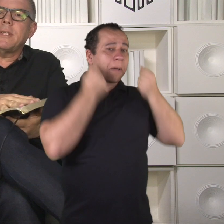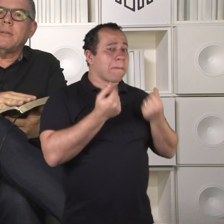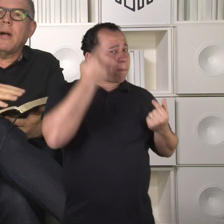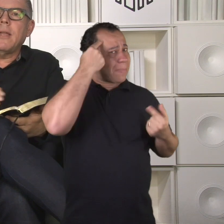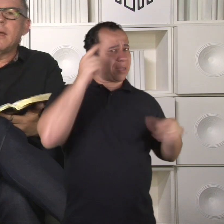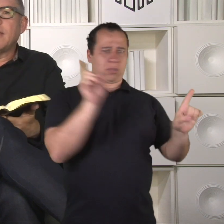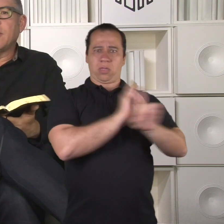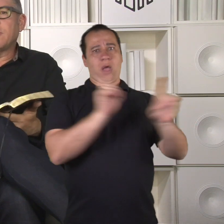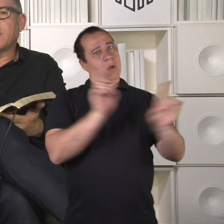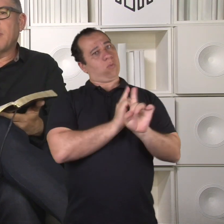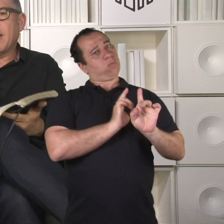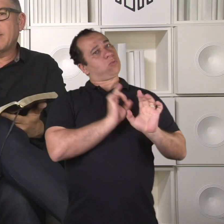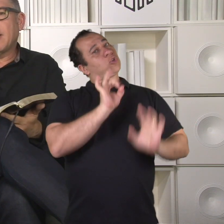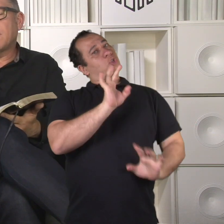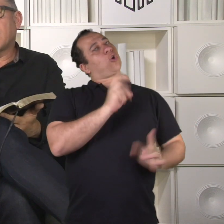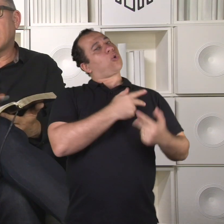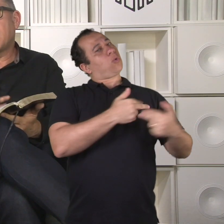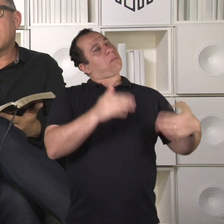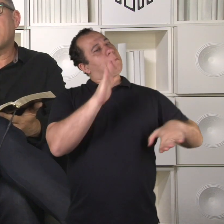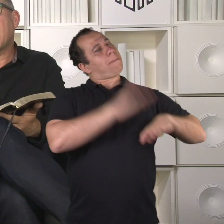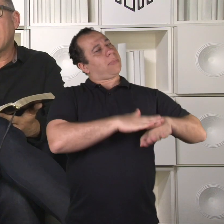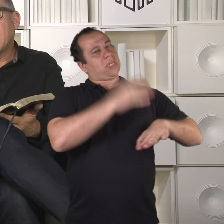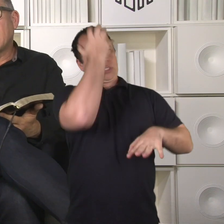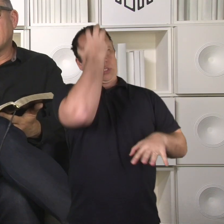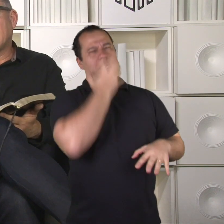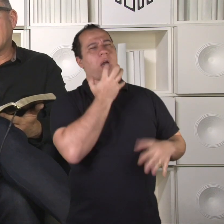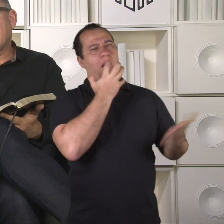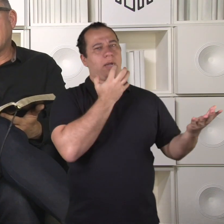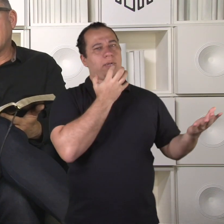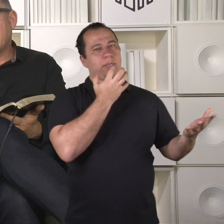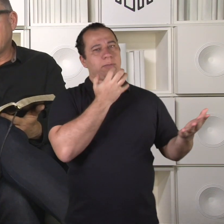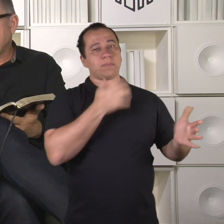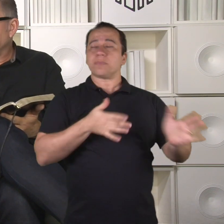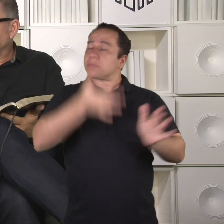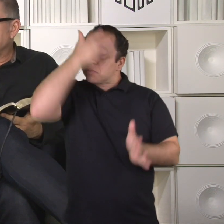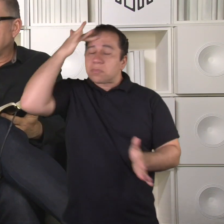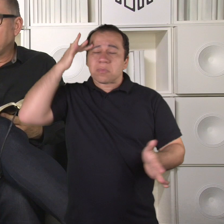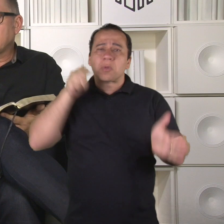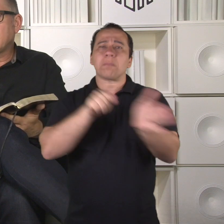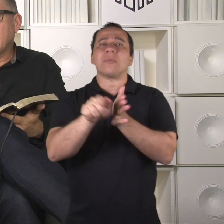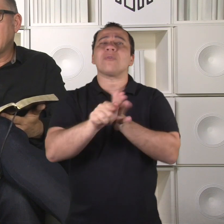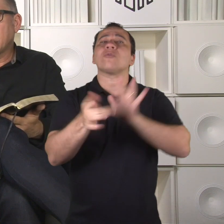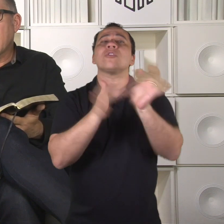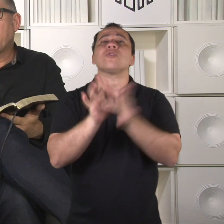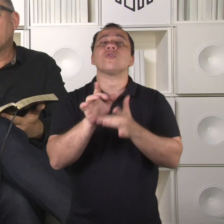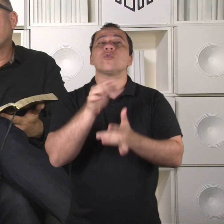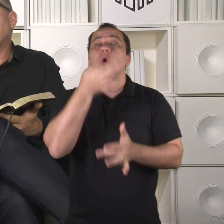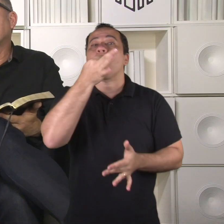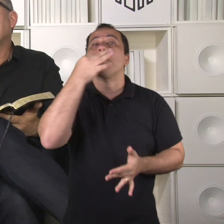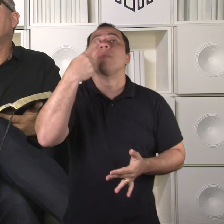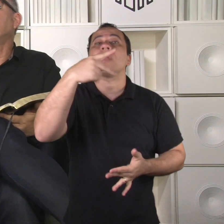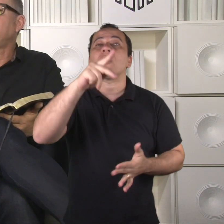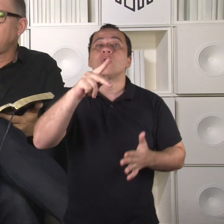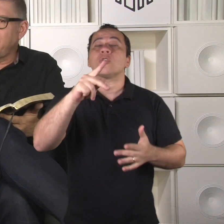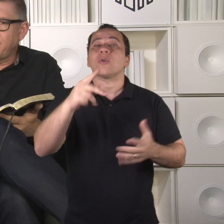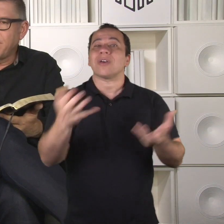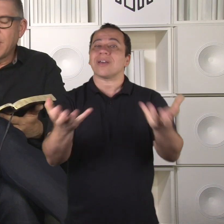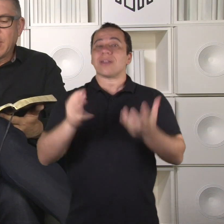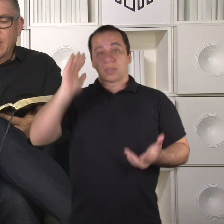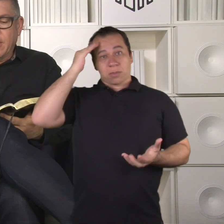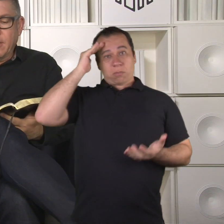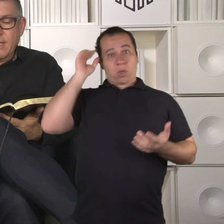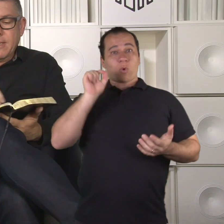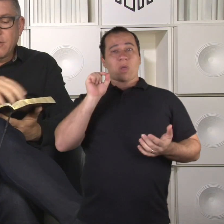responde dizendo, olha, eu sou mais da escola de Shammai. Eu acho que o divórcio é uma coisa muito séria e não é por qualquer